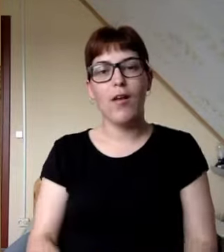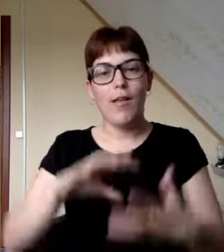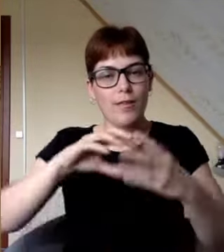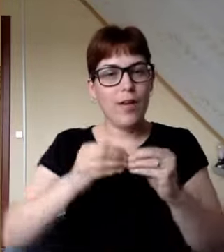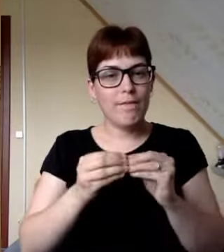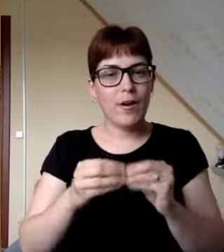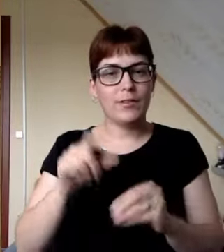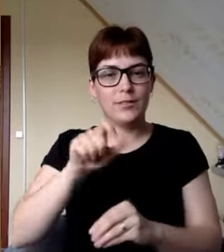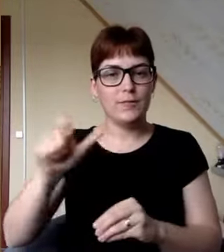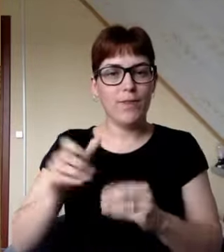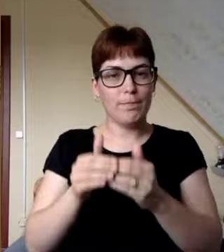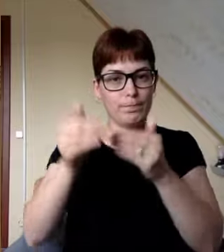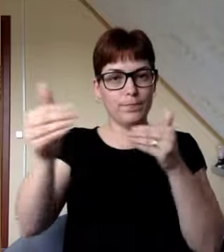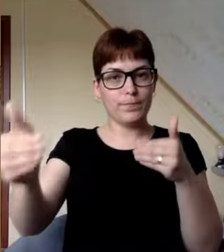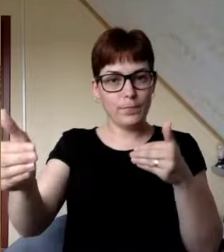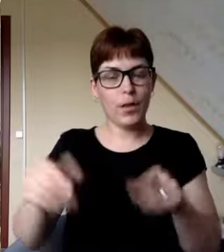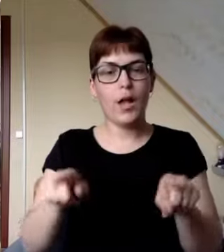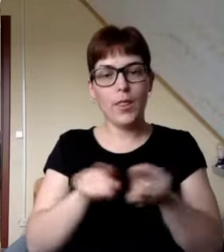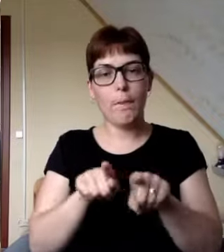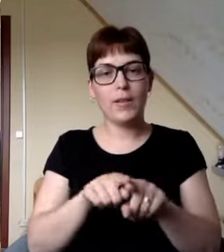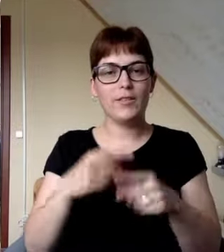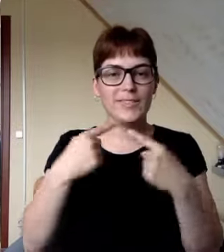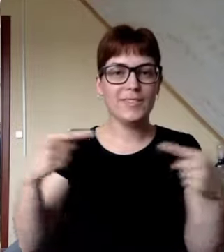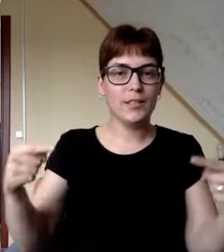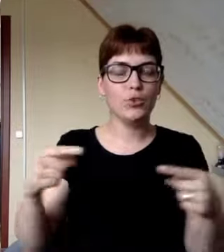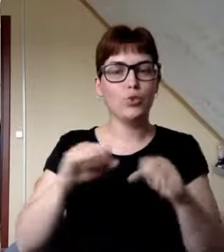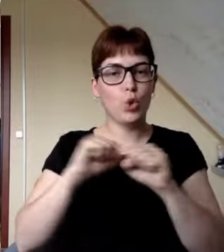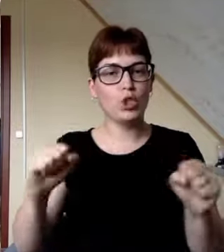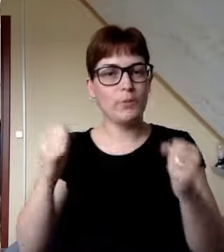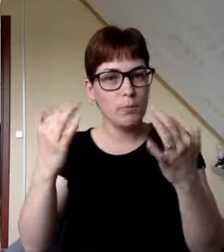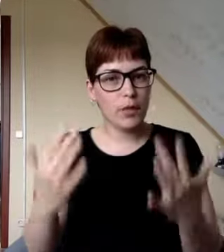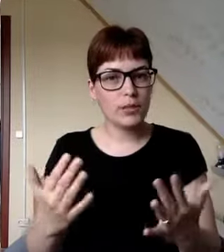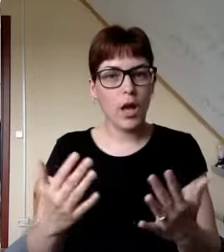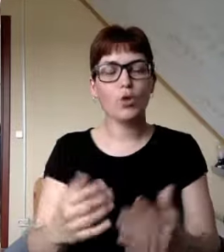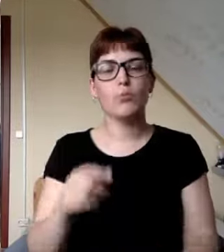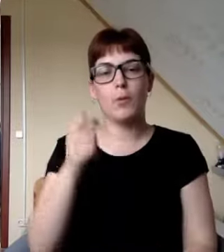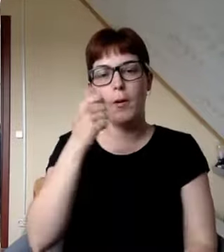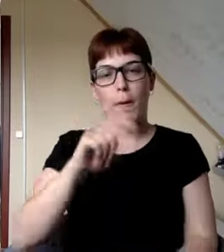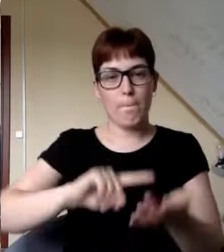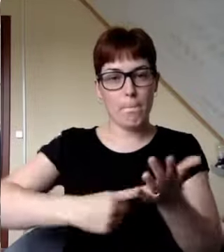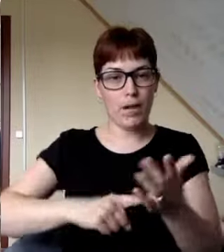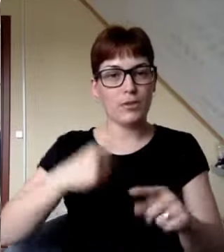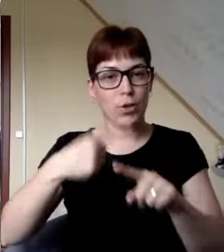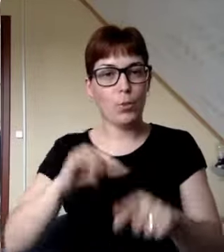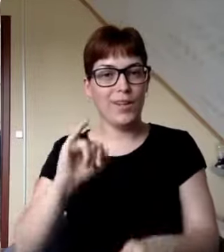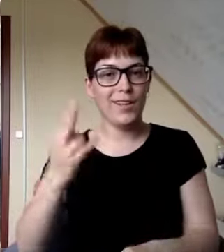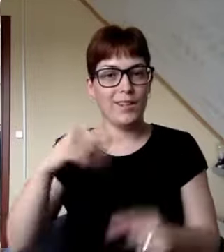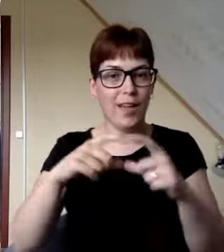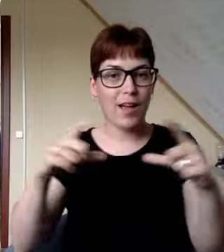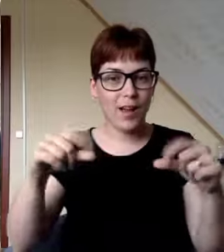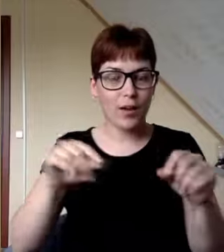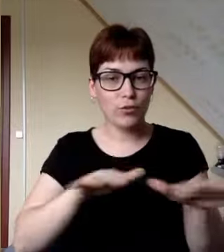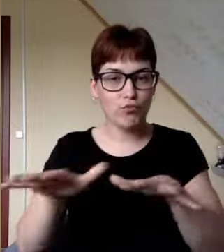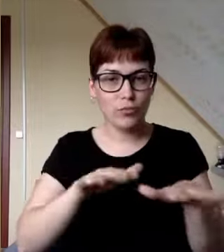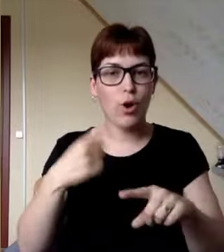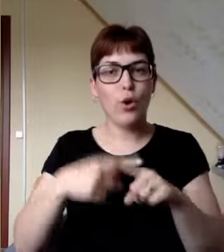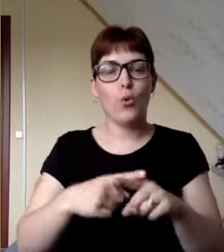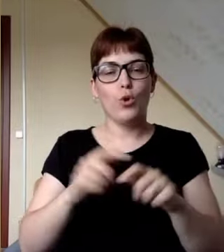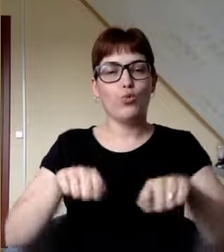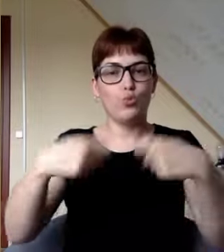Ievērojot fiziskās distancēšanās un epidemioloģiskās drošības pasākumus, persona apliecinošu dokumentu noformēšanu un